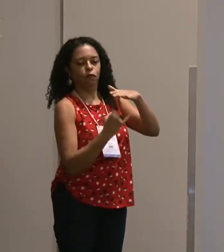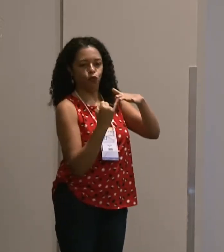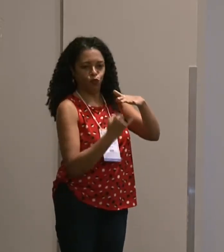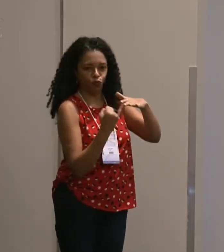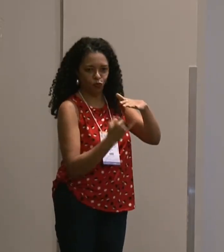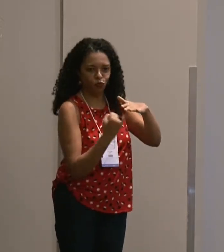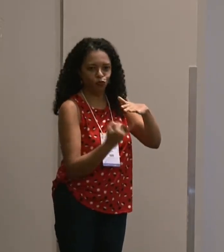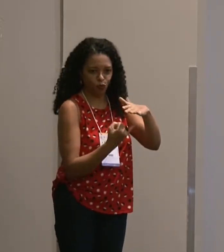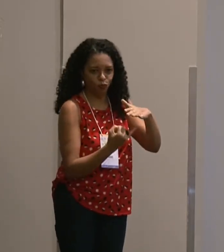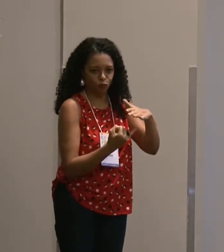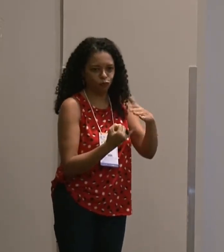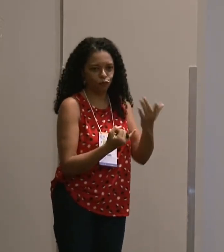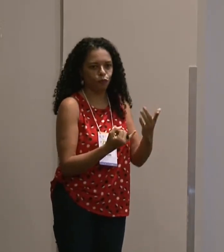do instituto.